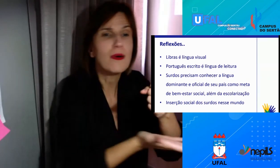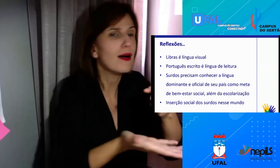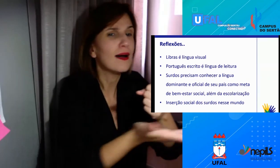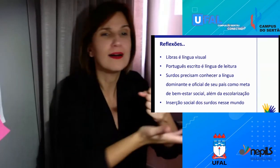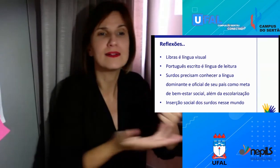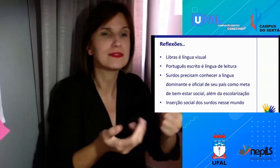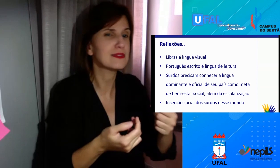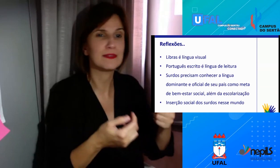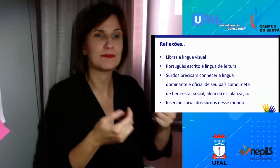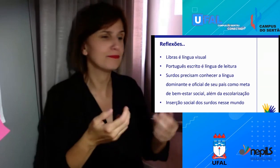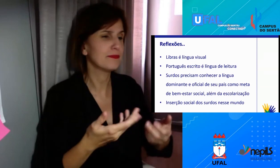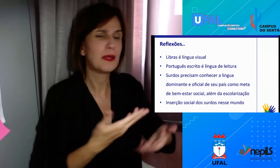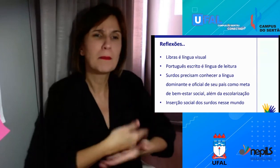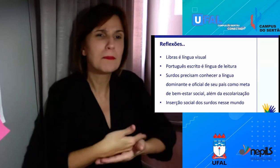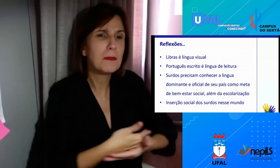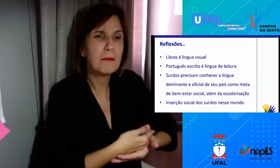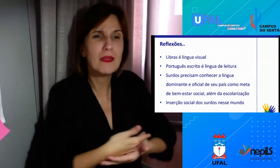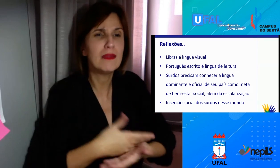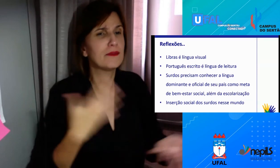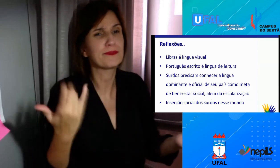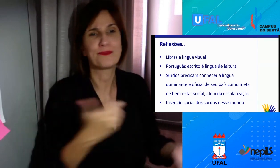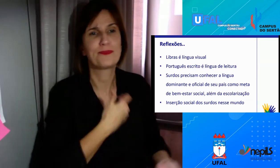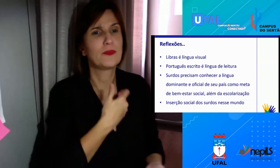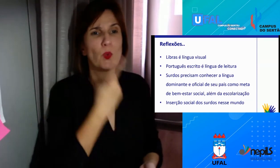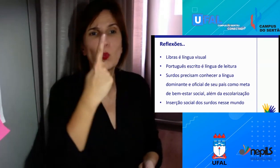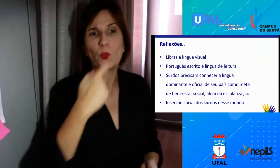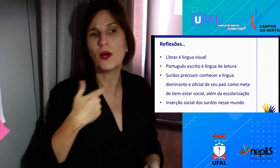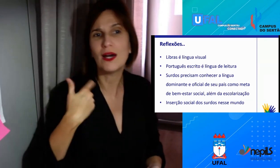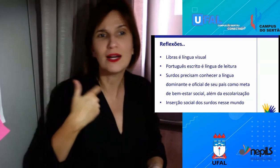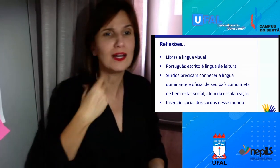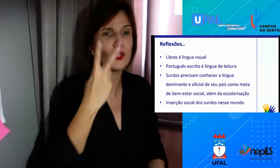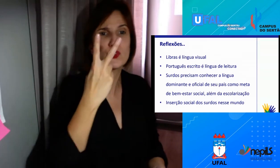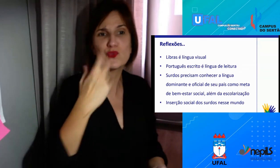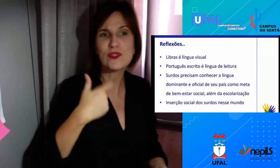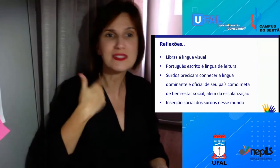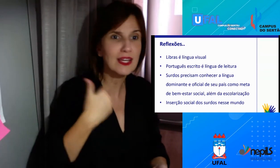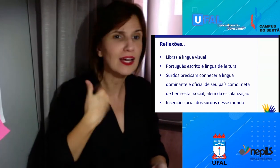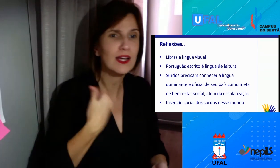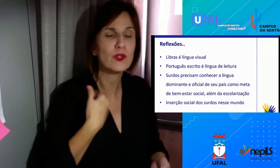com um foco na visualidade, é algo que se pense em